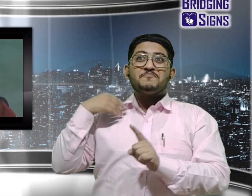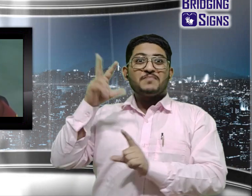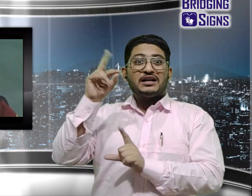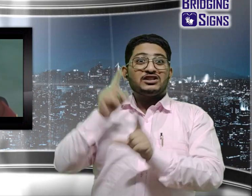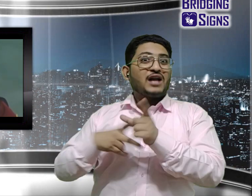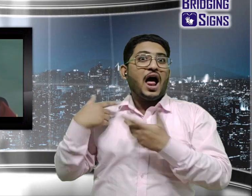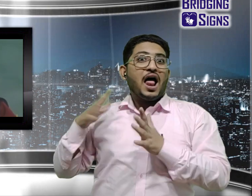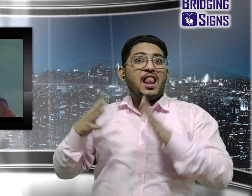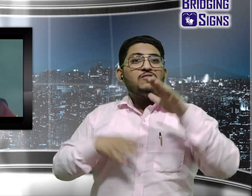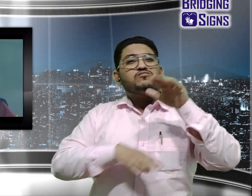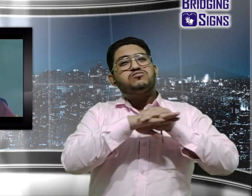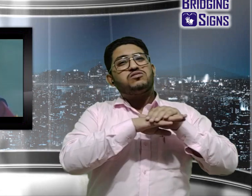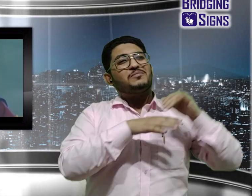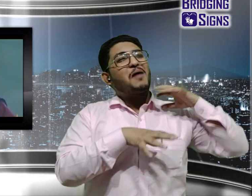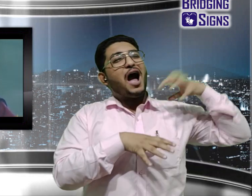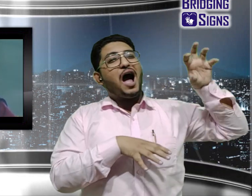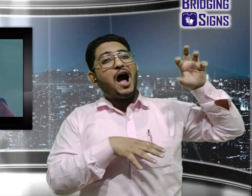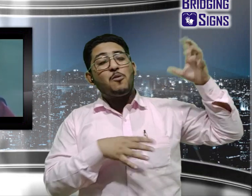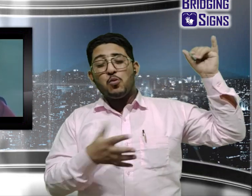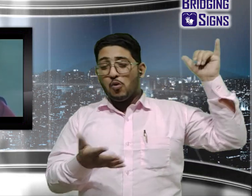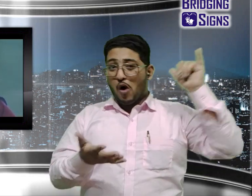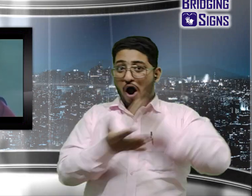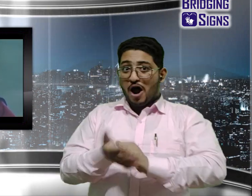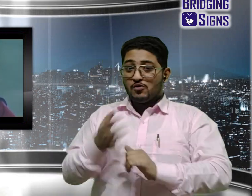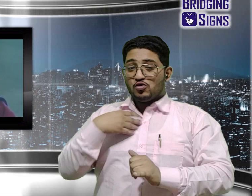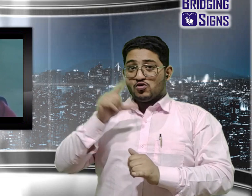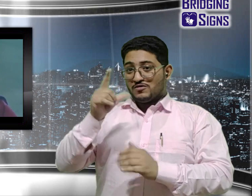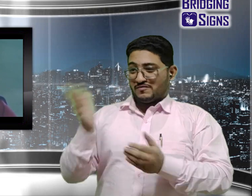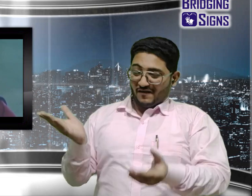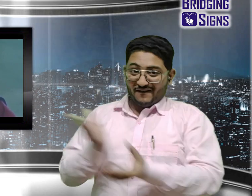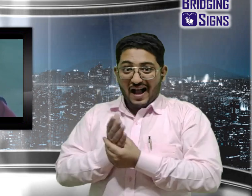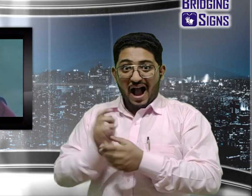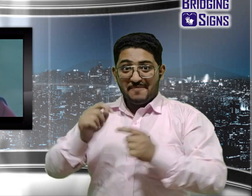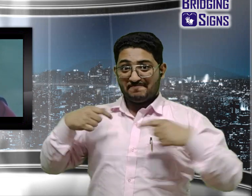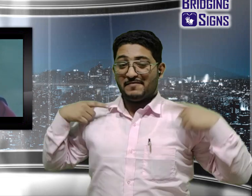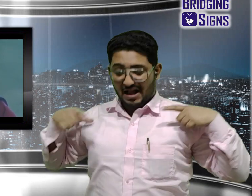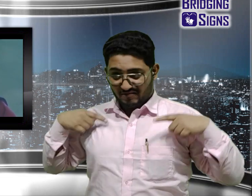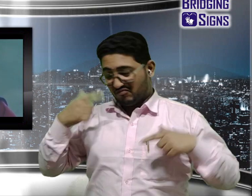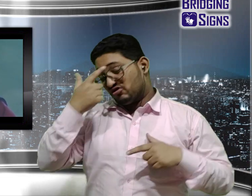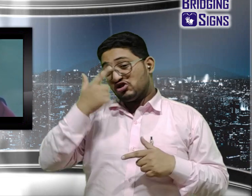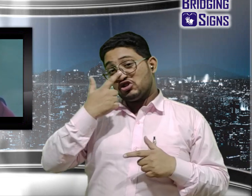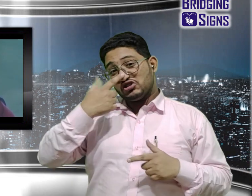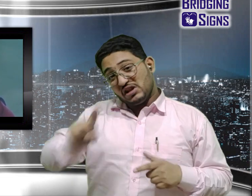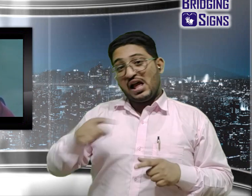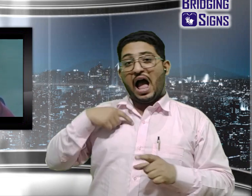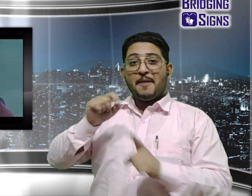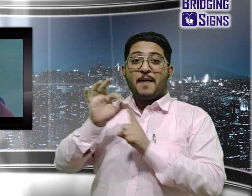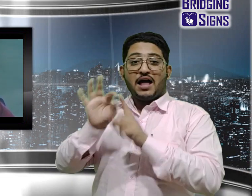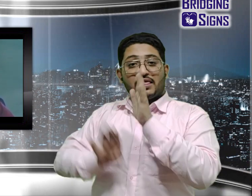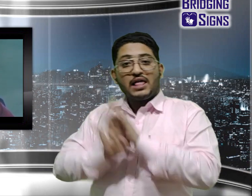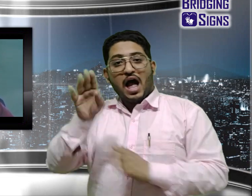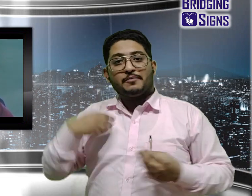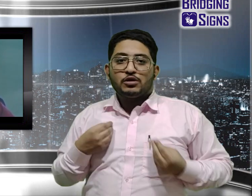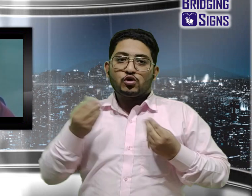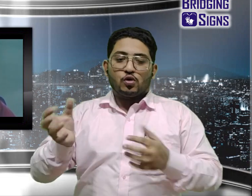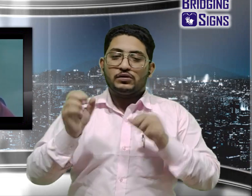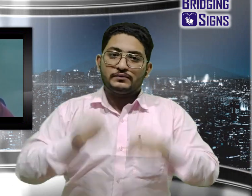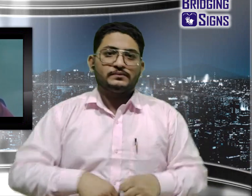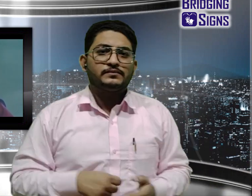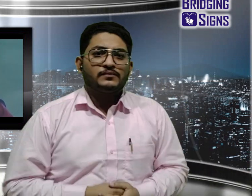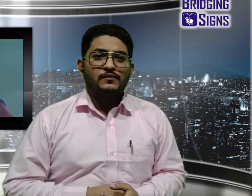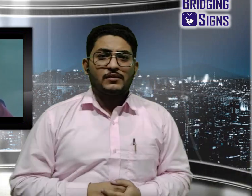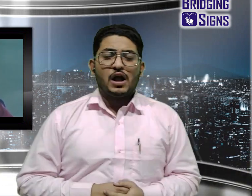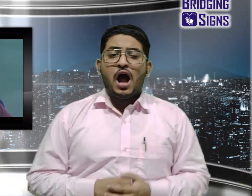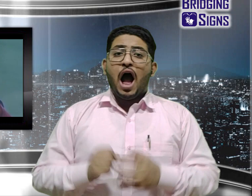हूँ, शायद मैं वापस आके लीप ऑफ फेथ लेके शायद कुछ यहाँ पे कंट्रीब्यूट कर सकूँ।